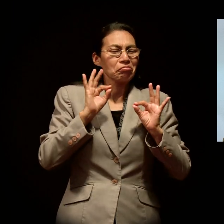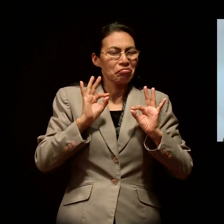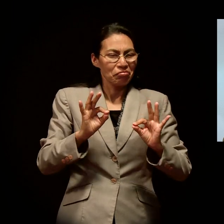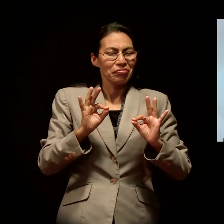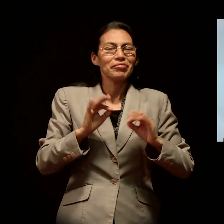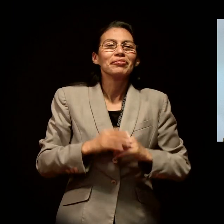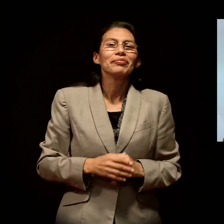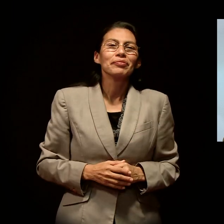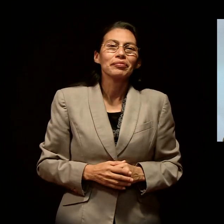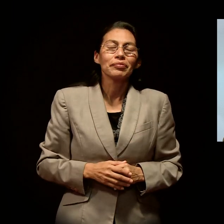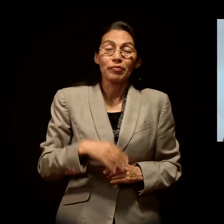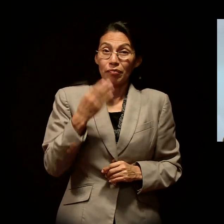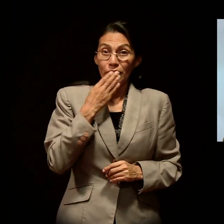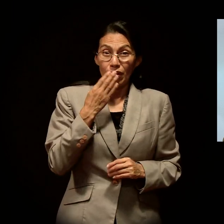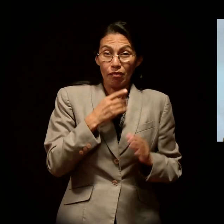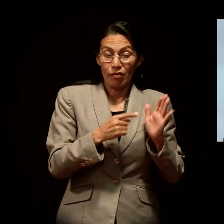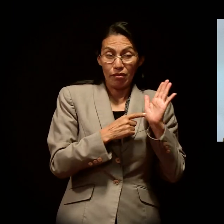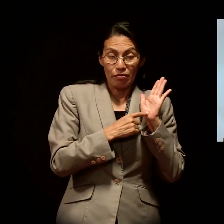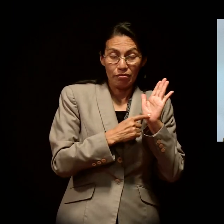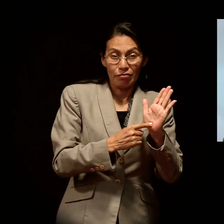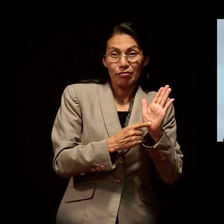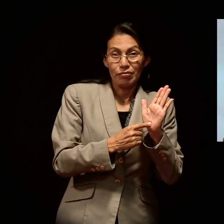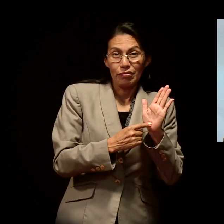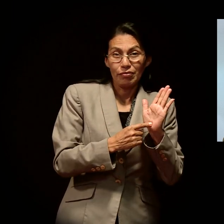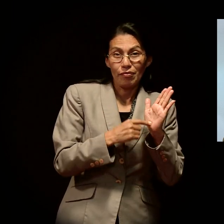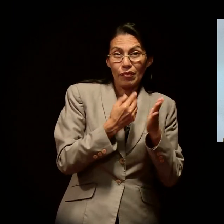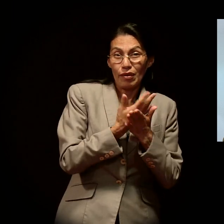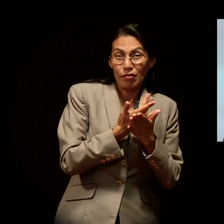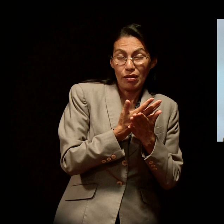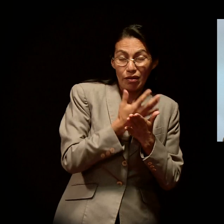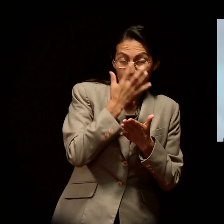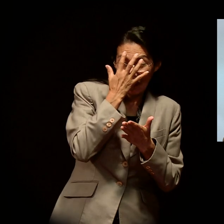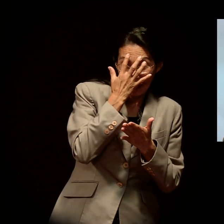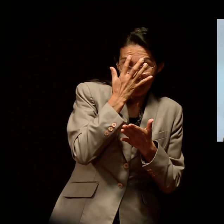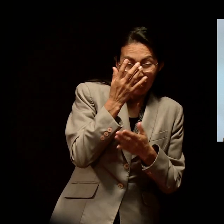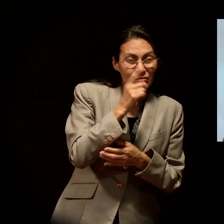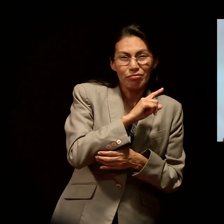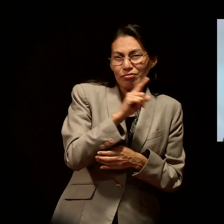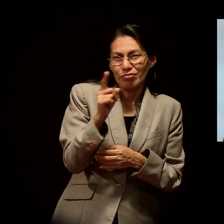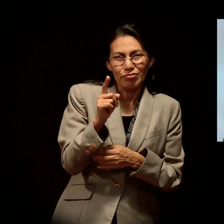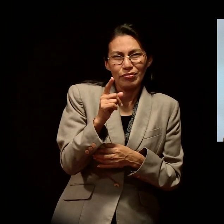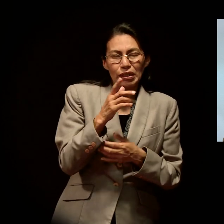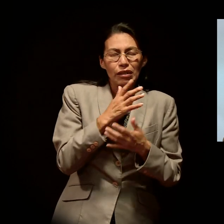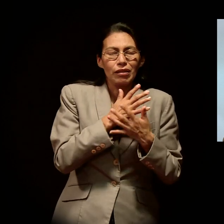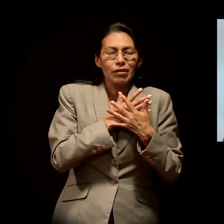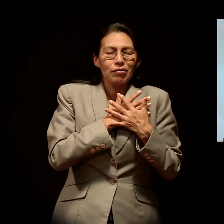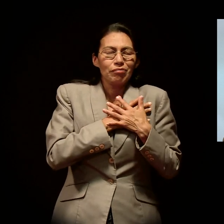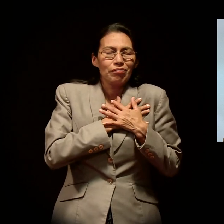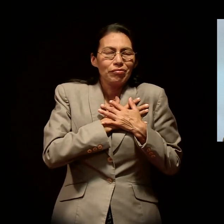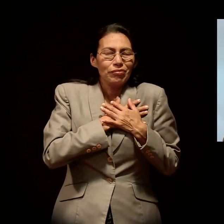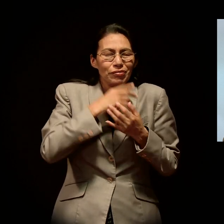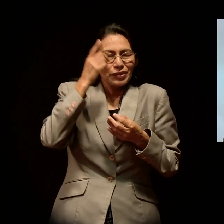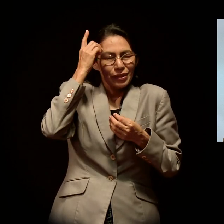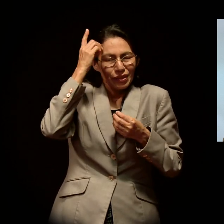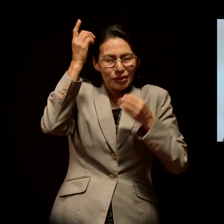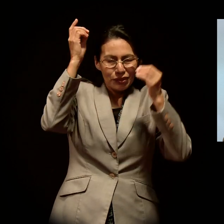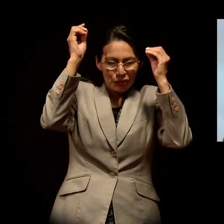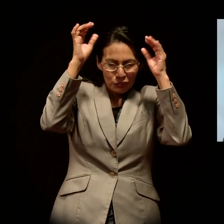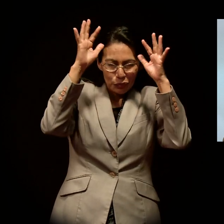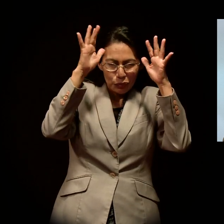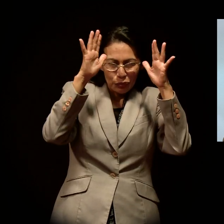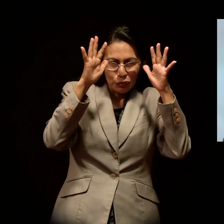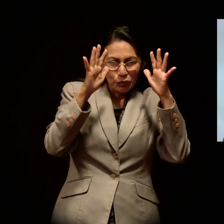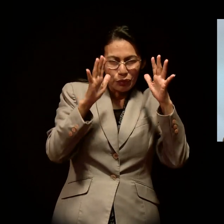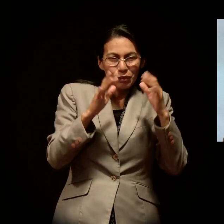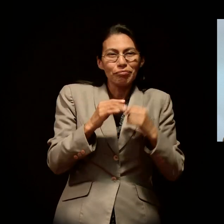visión optimista la Biblia dice que la esperanza no avergüenza Porque el amor